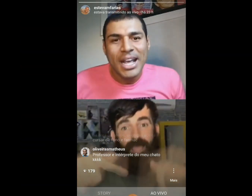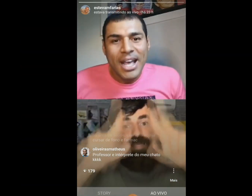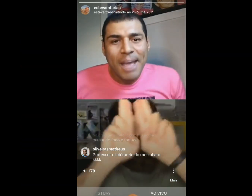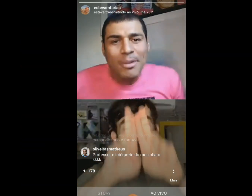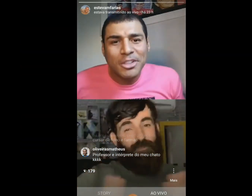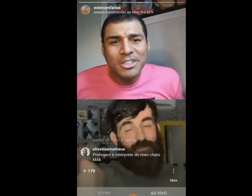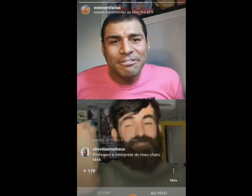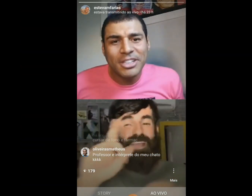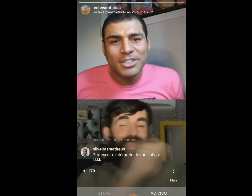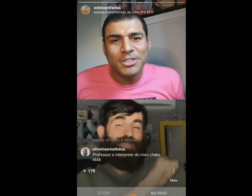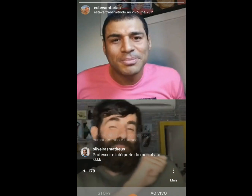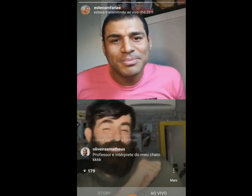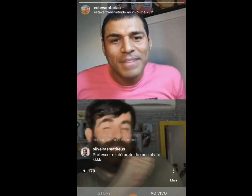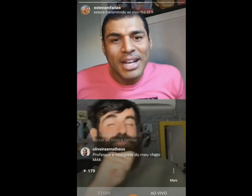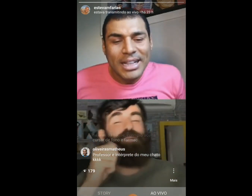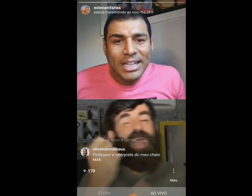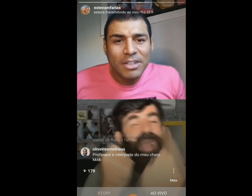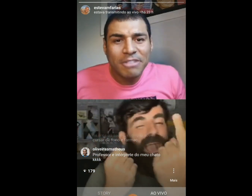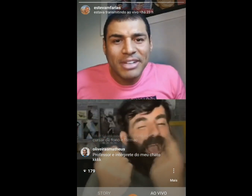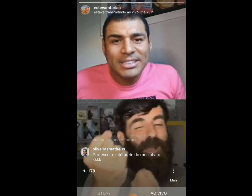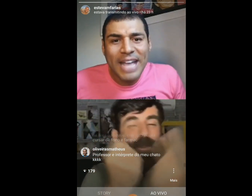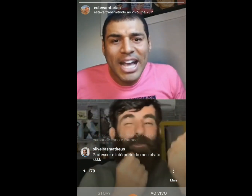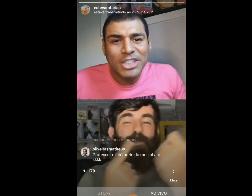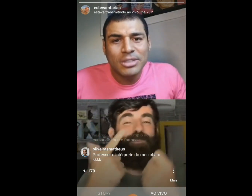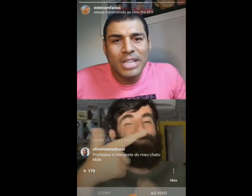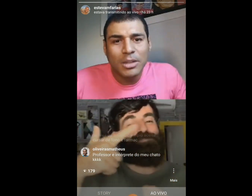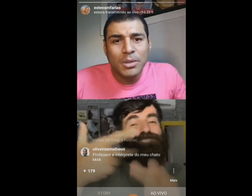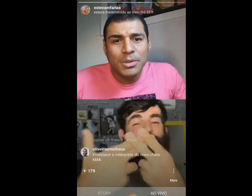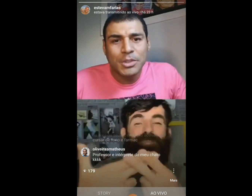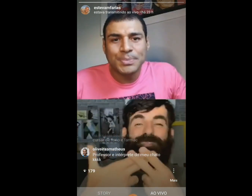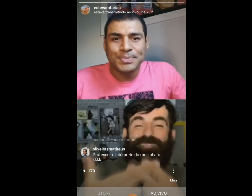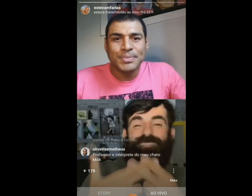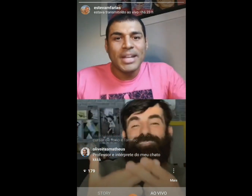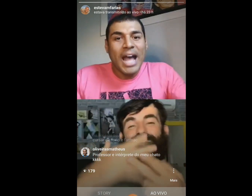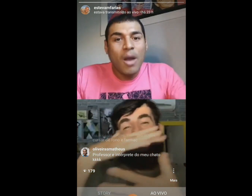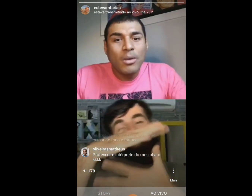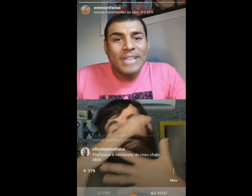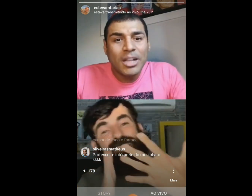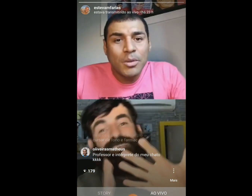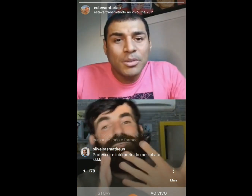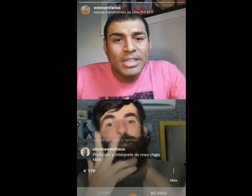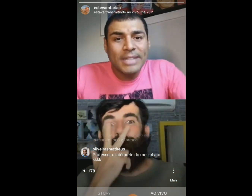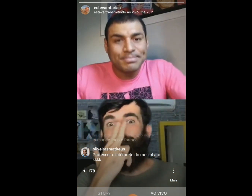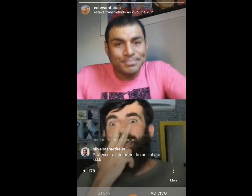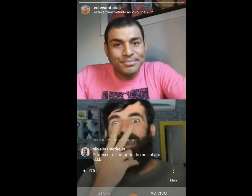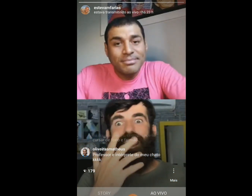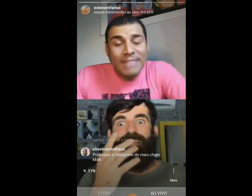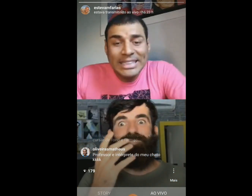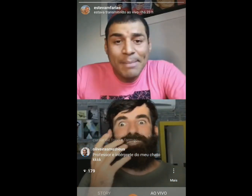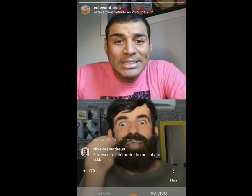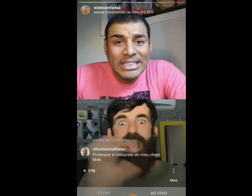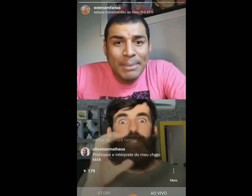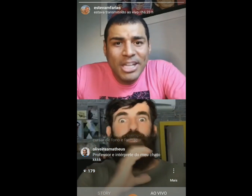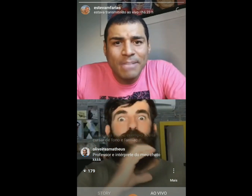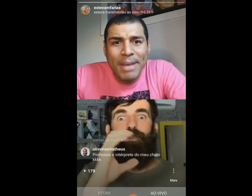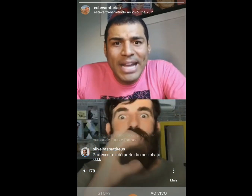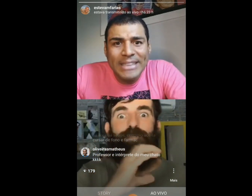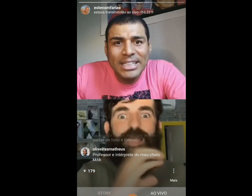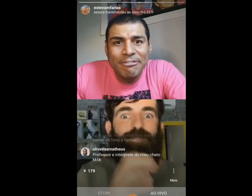É muito difícil, mas eu trabalho na UFSC, né? E alguns alunos têm paciência para aprender